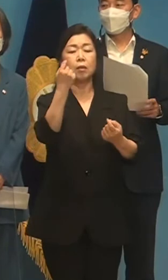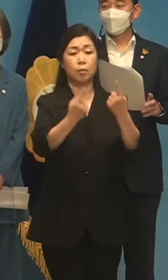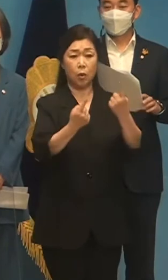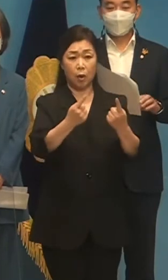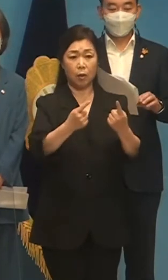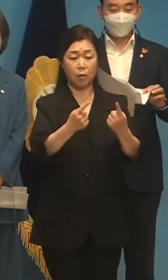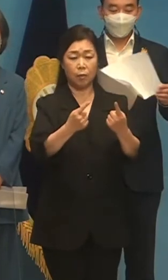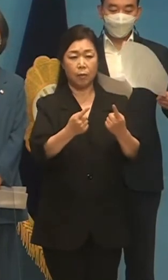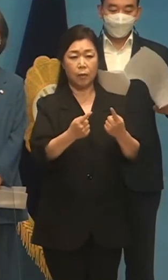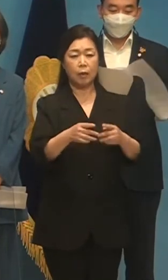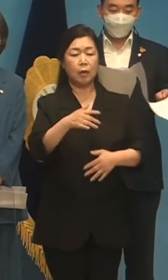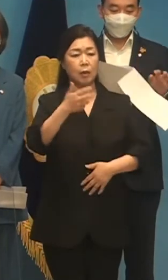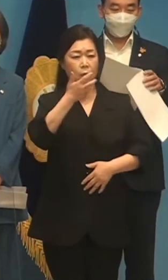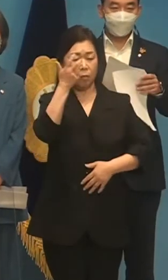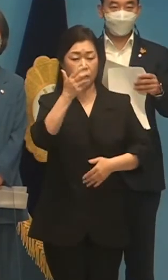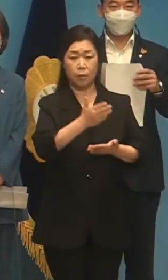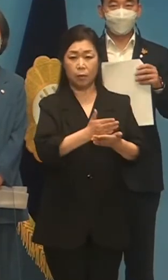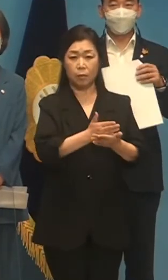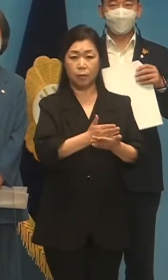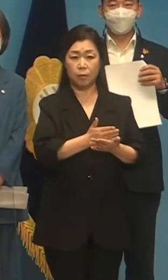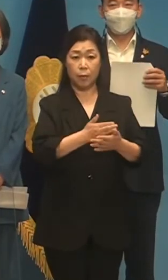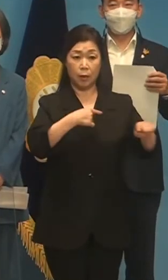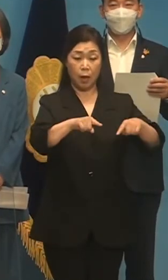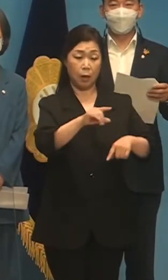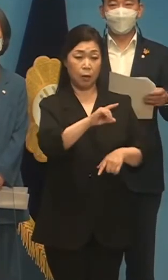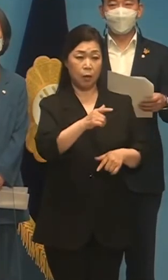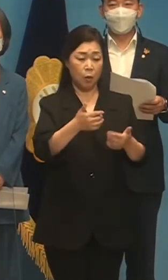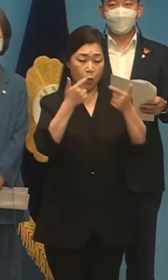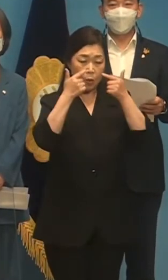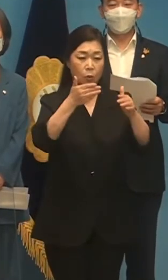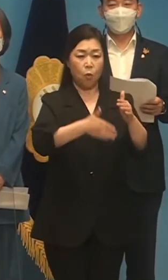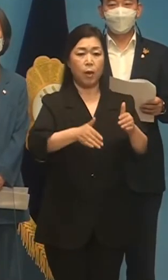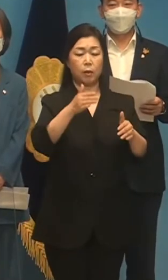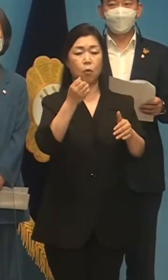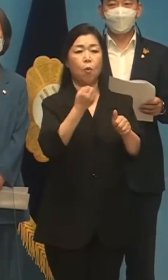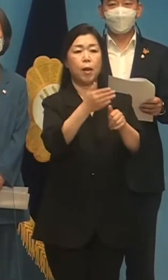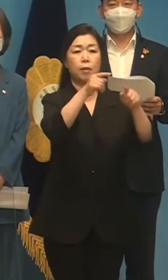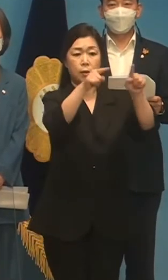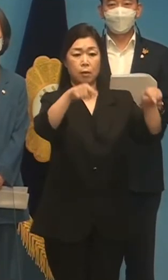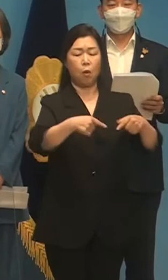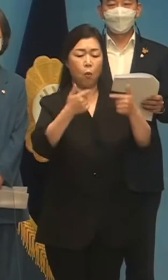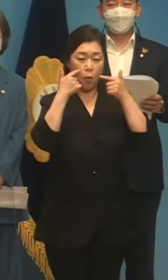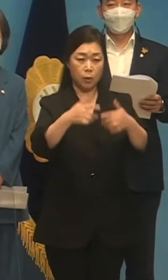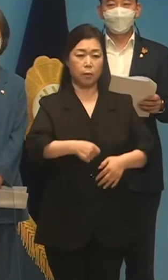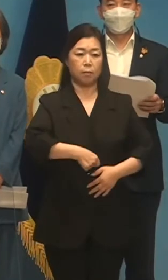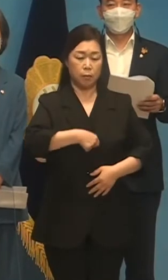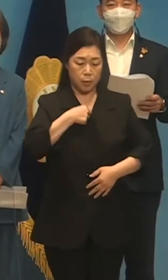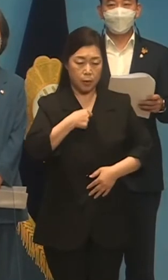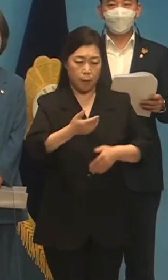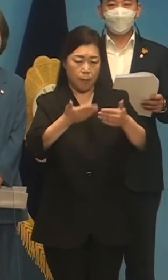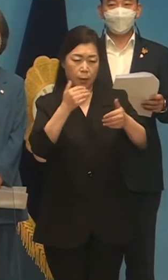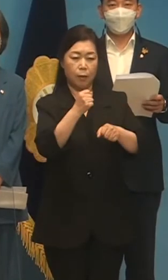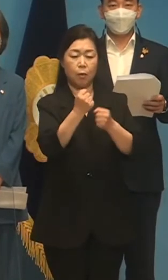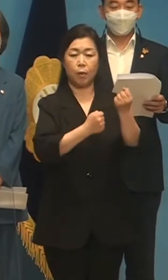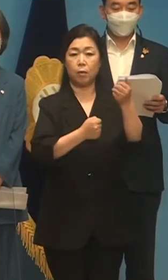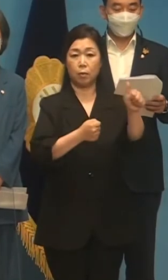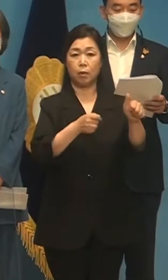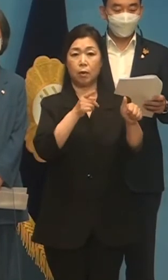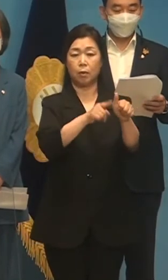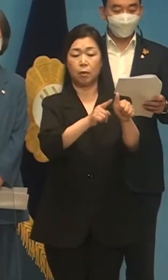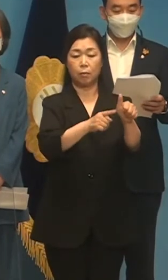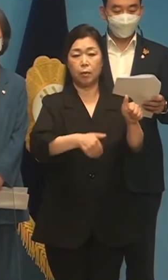꾸지 말고 당 명의 선거 관련 고발장 처리 과정의 전말을 소상히 설명하기